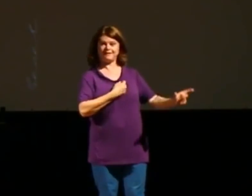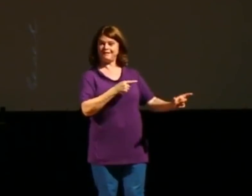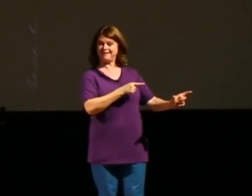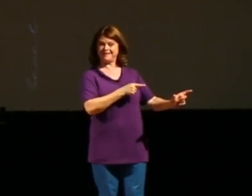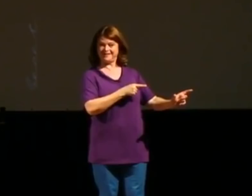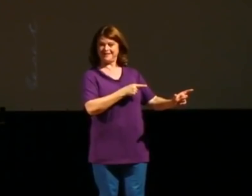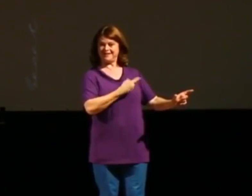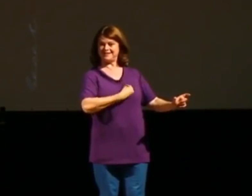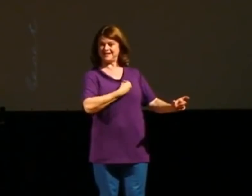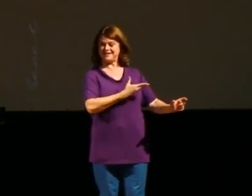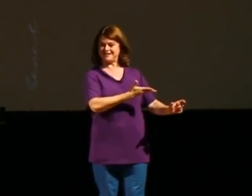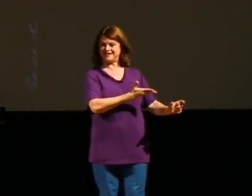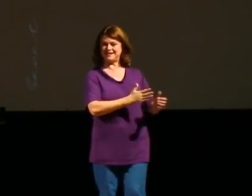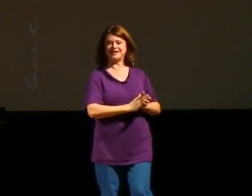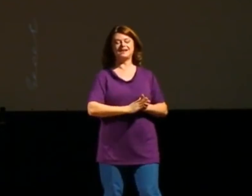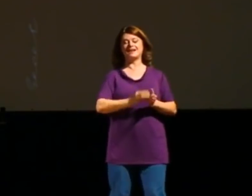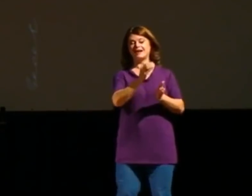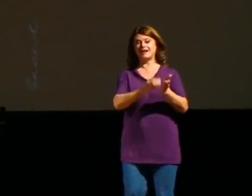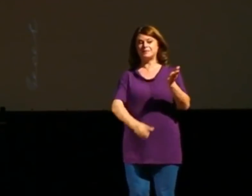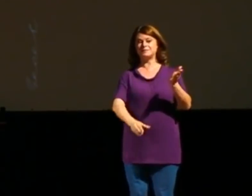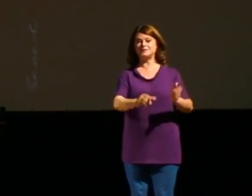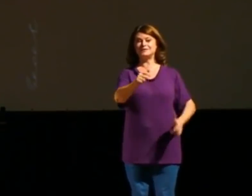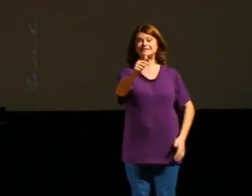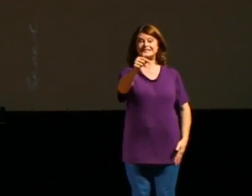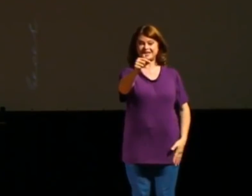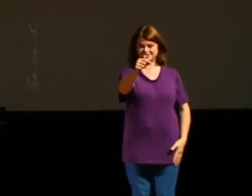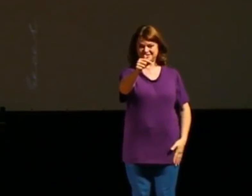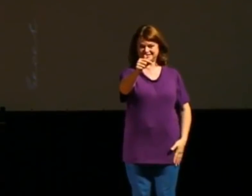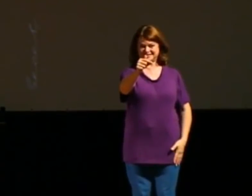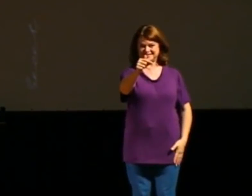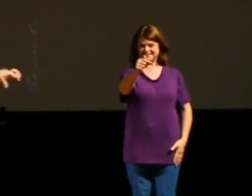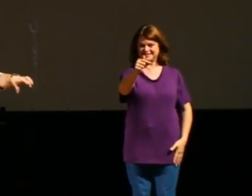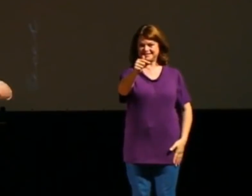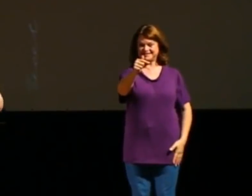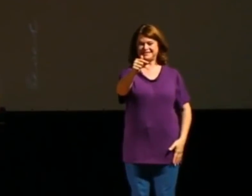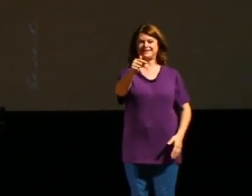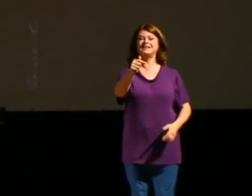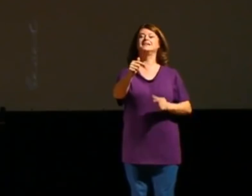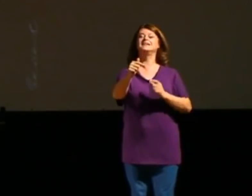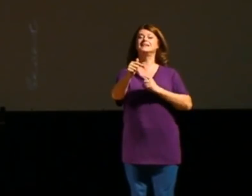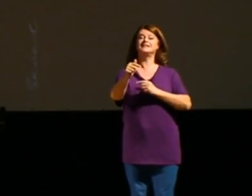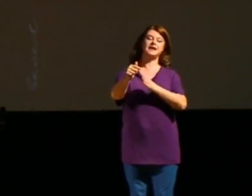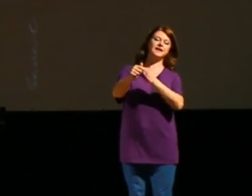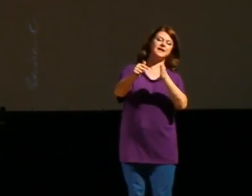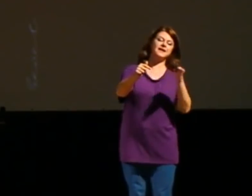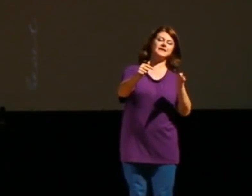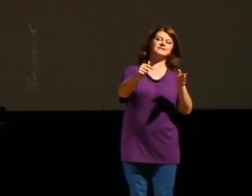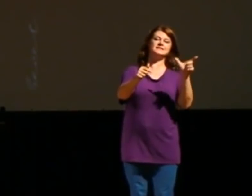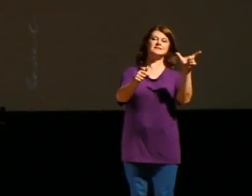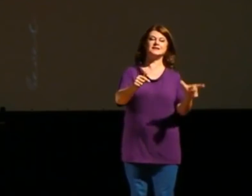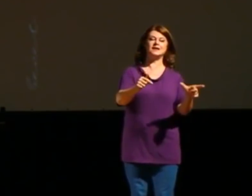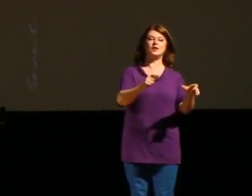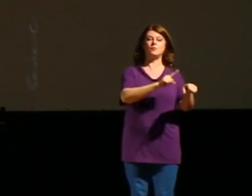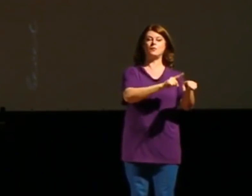Só que esse milagre do capítulo 7, ele fica espremido entre dois momentos onde não há